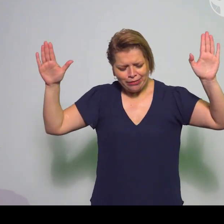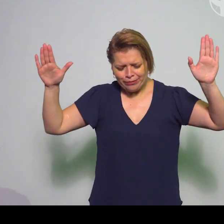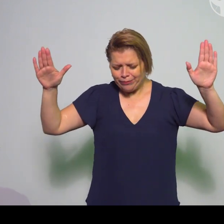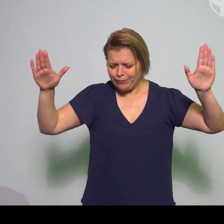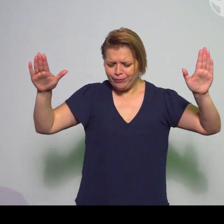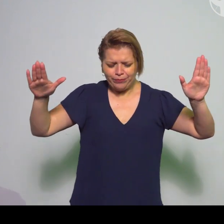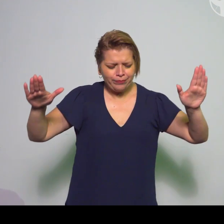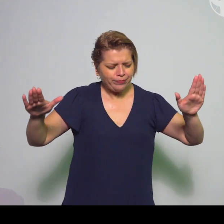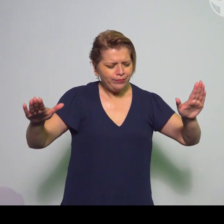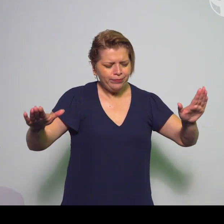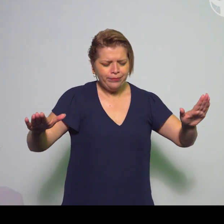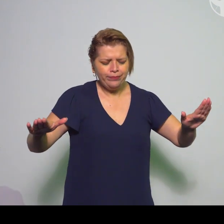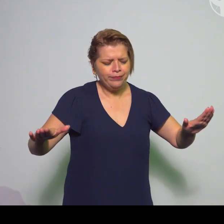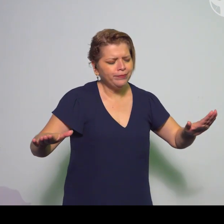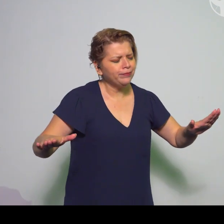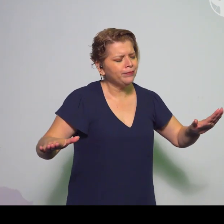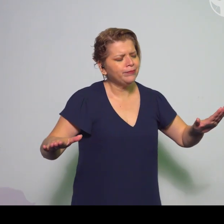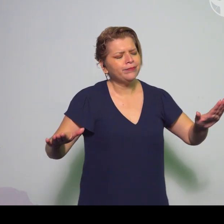adoraré.